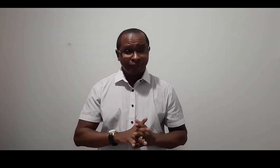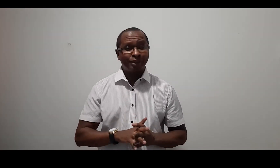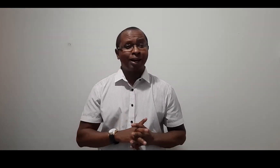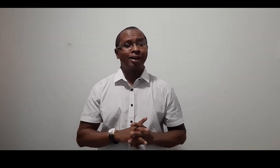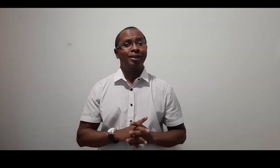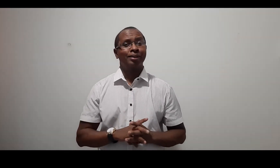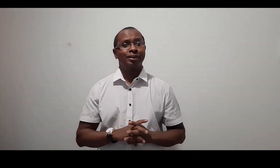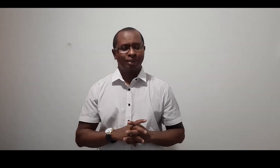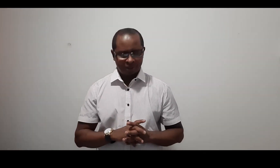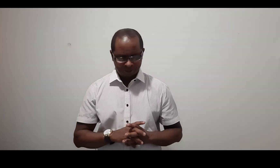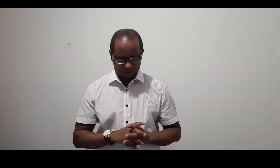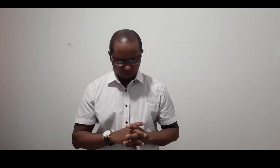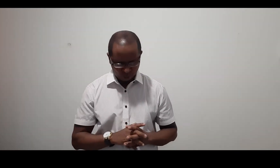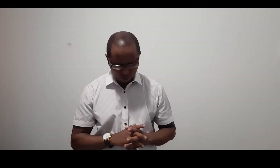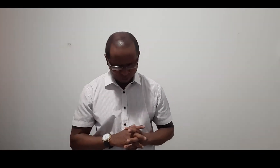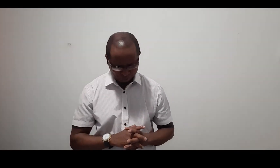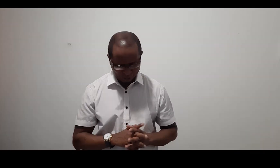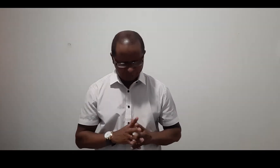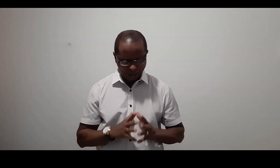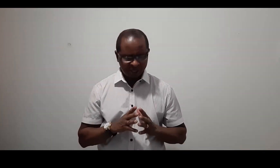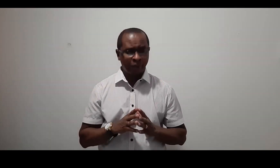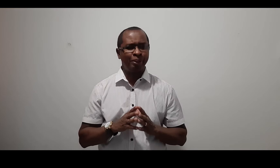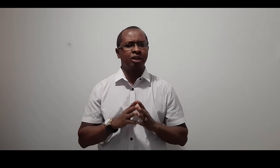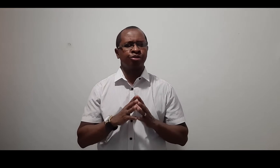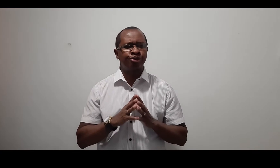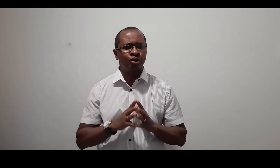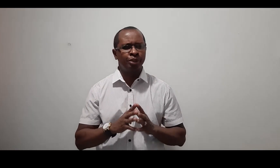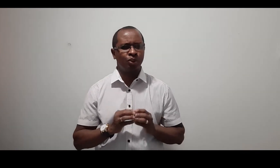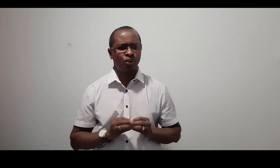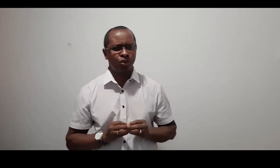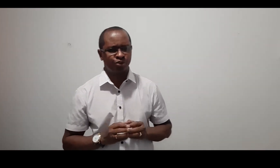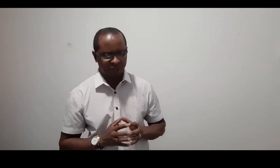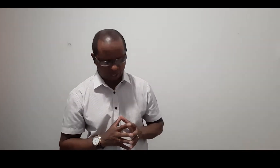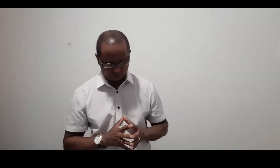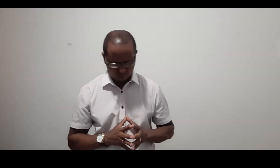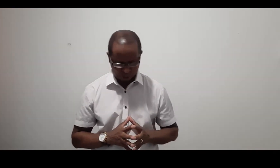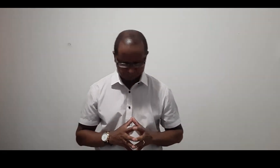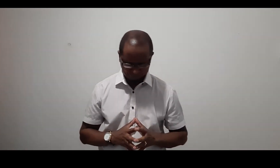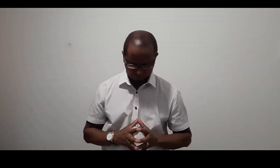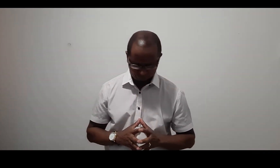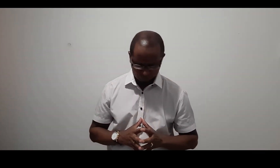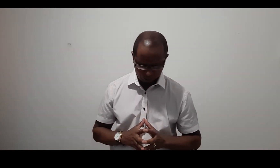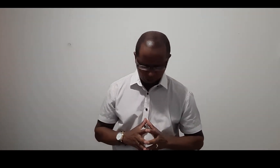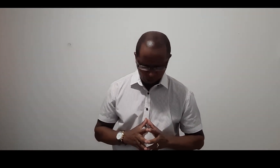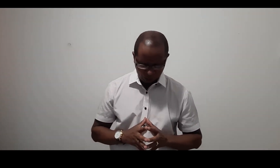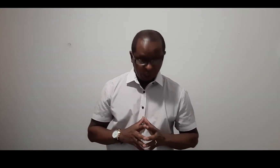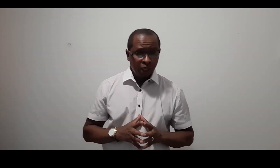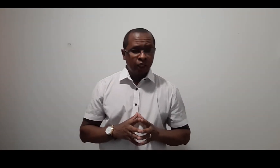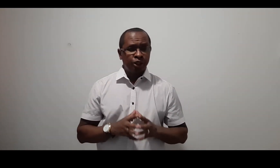Ka ny voalohany dia ny mahasarobidy ny fony miny. Io ny fizarana voalohany. Ny